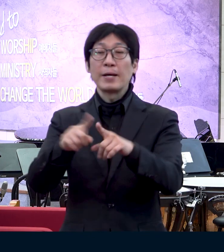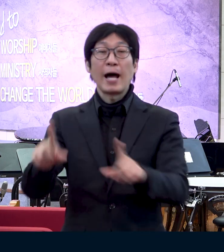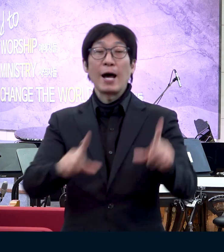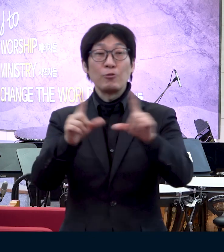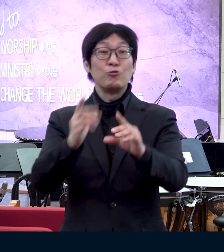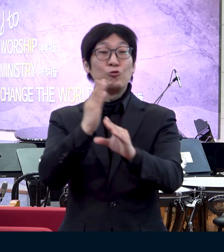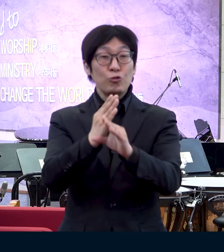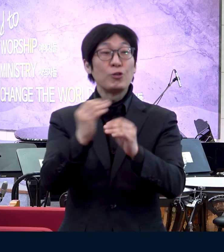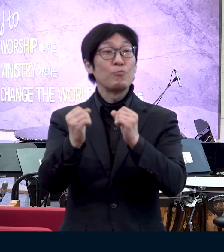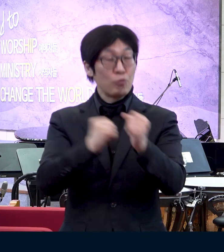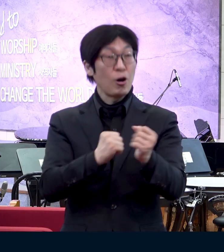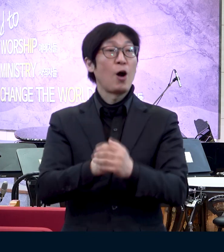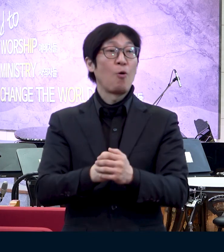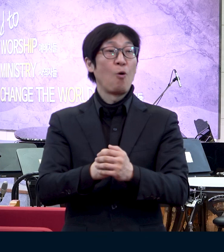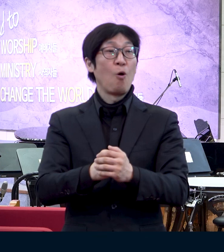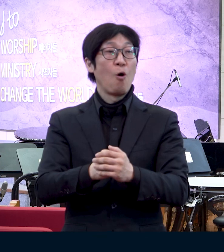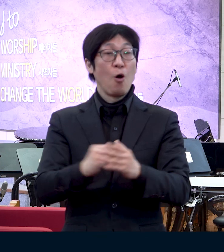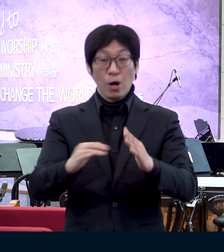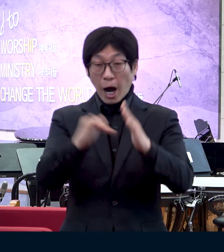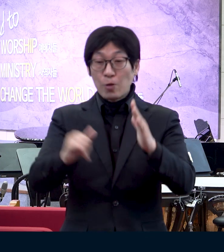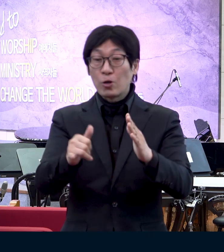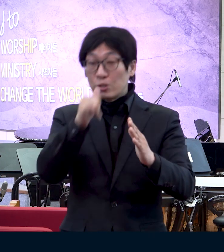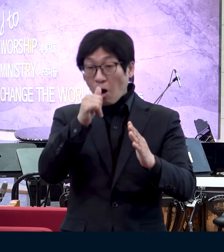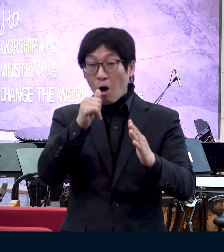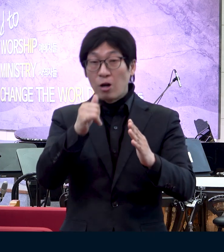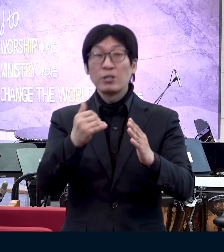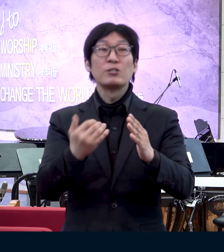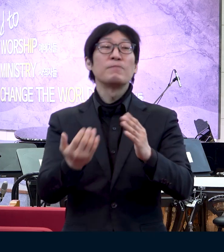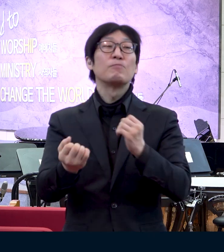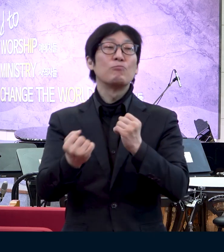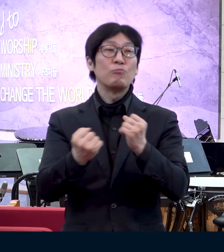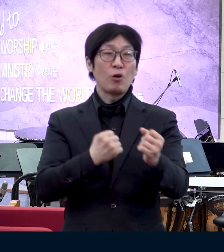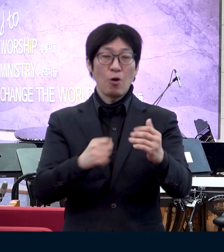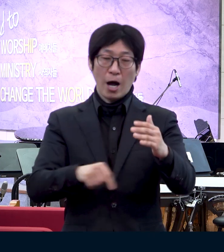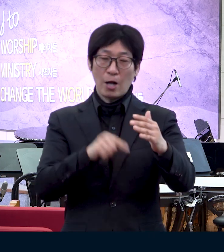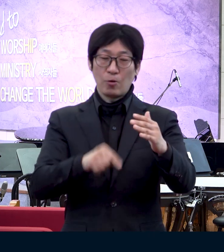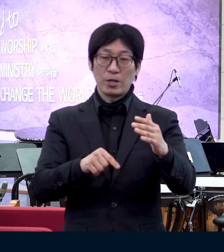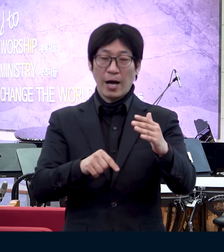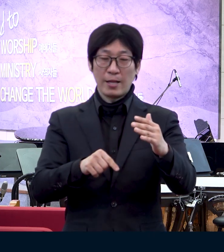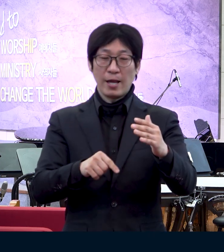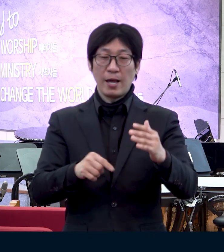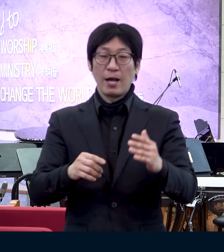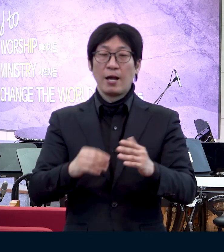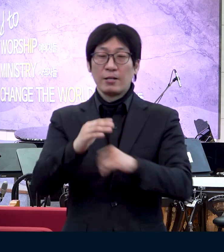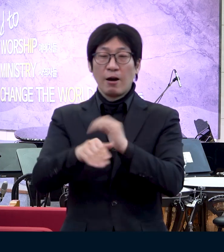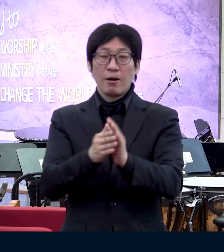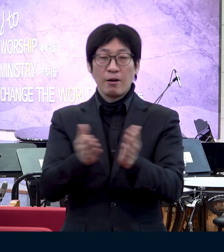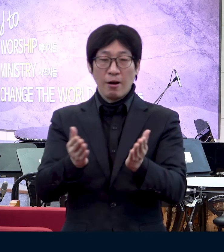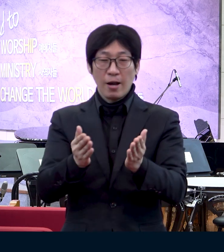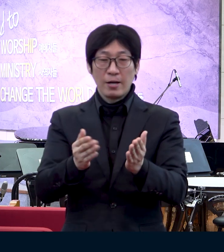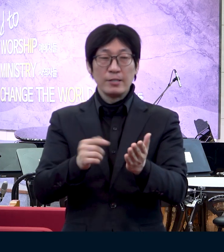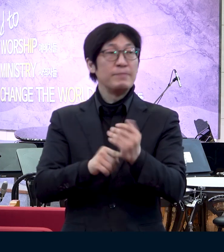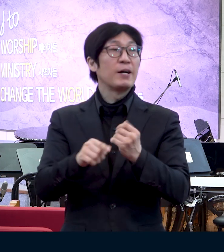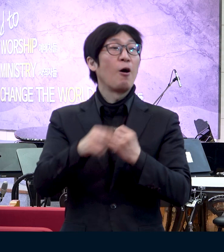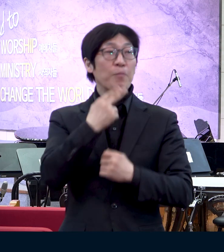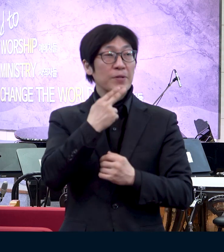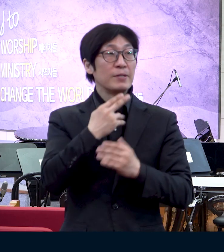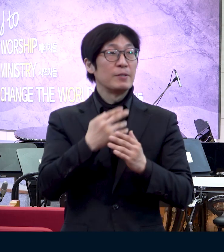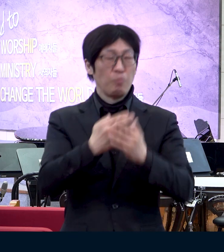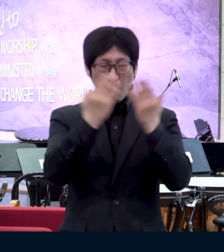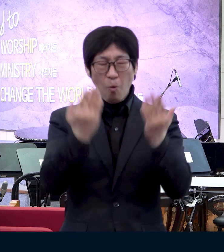있다고 하지만, 가족이 있다고 하지만, 그러나 그 가운데서 가족에 대한 성경적 개념이 없는 모든 사람에게